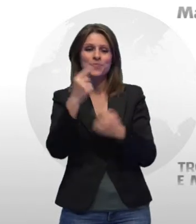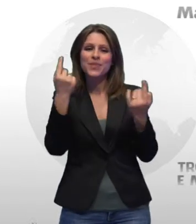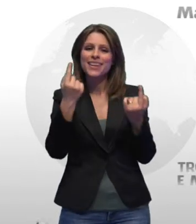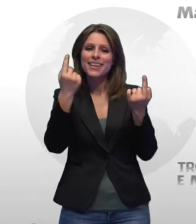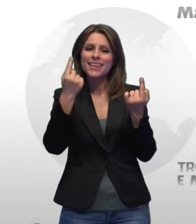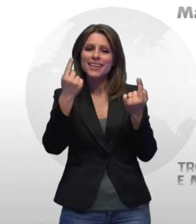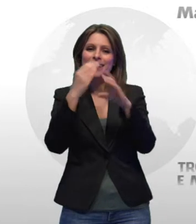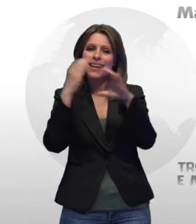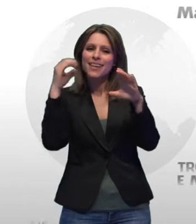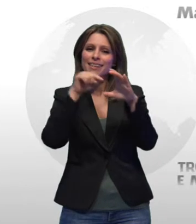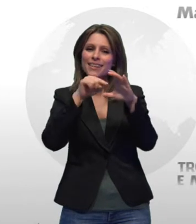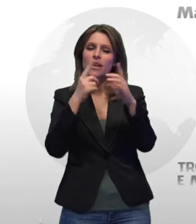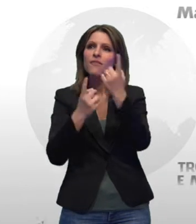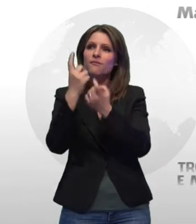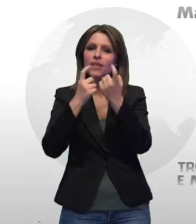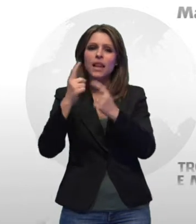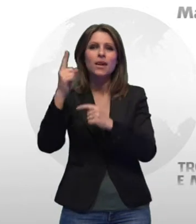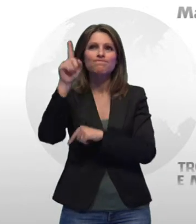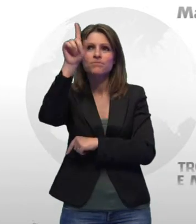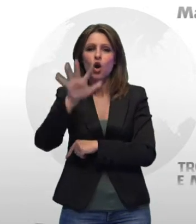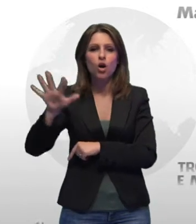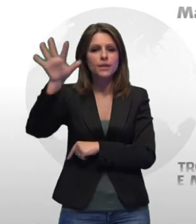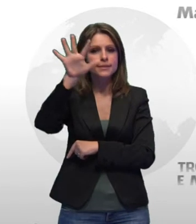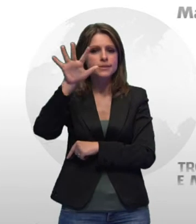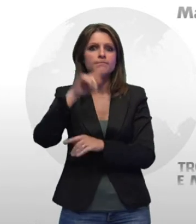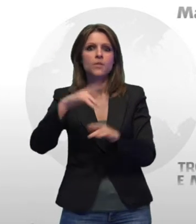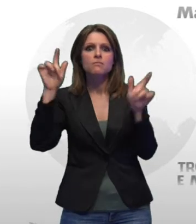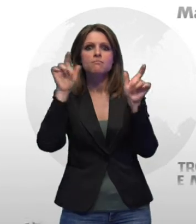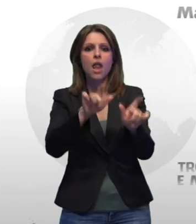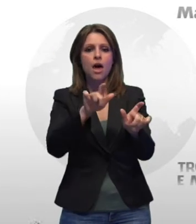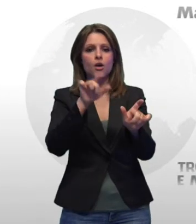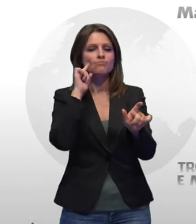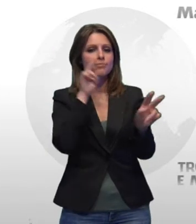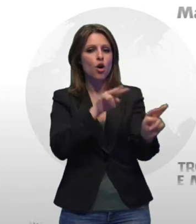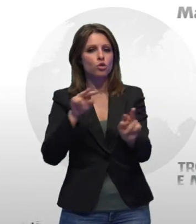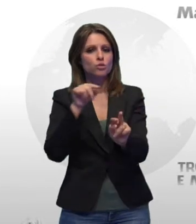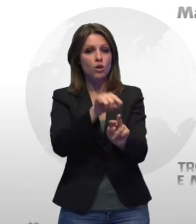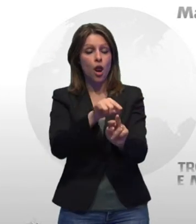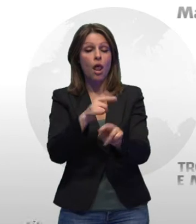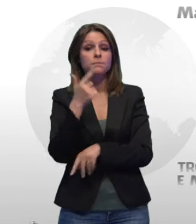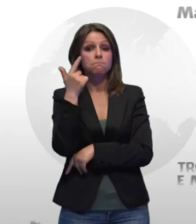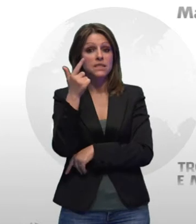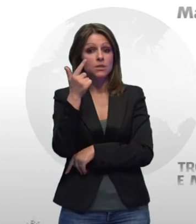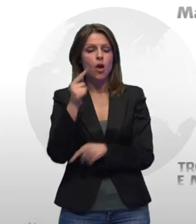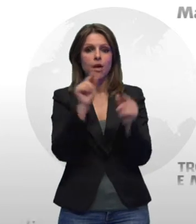fermata degli autobus di linea provenienti dalle città del nord. La pistola e il